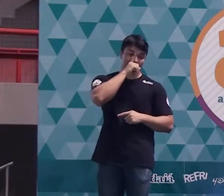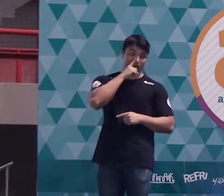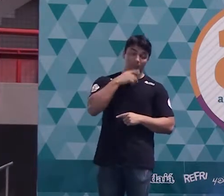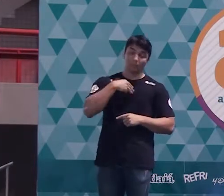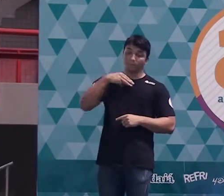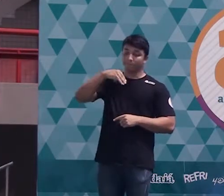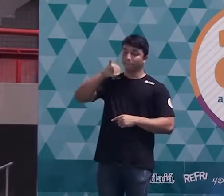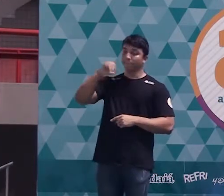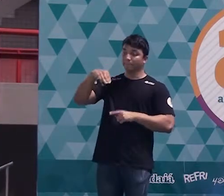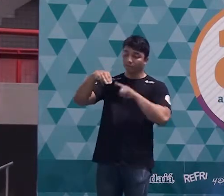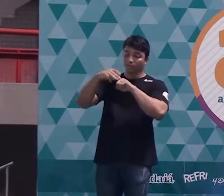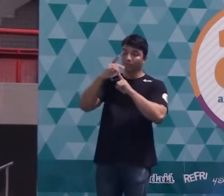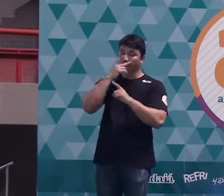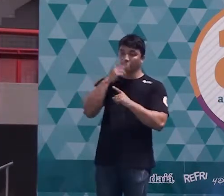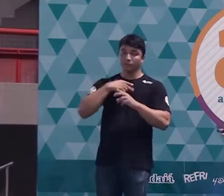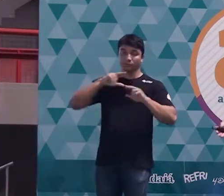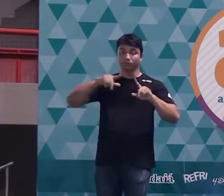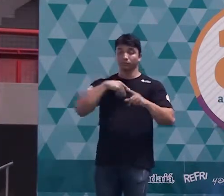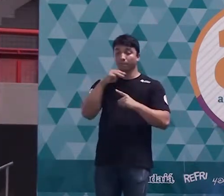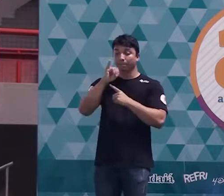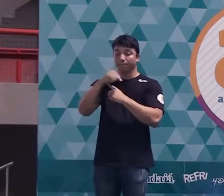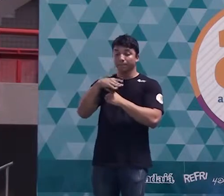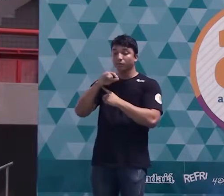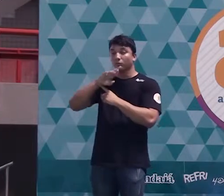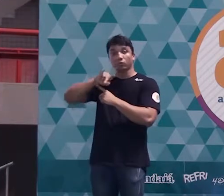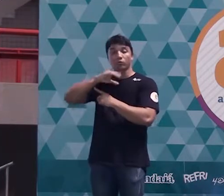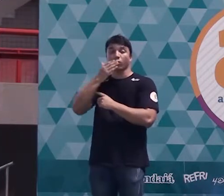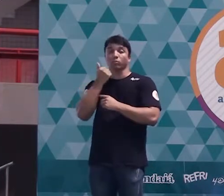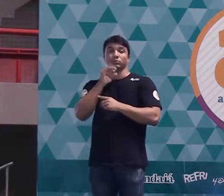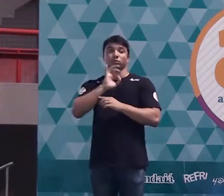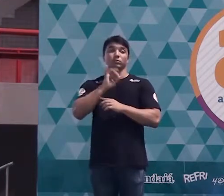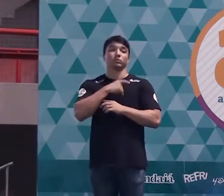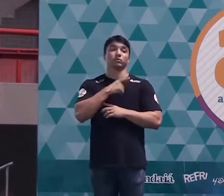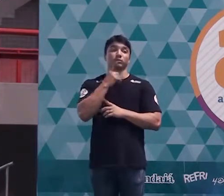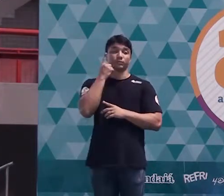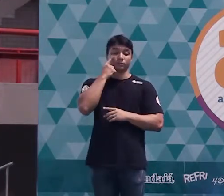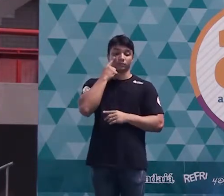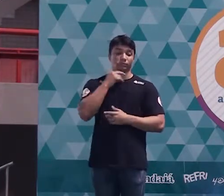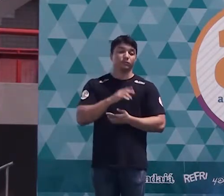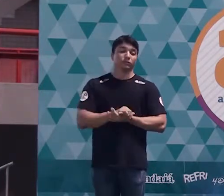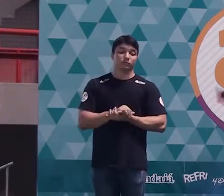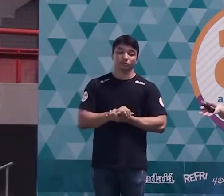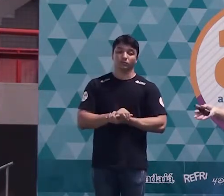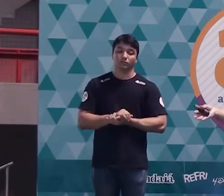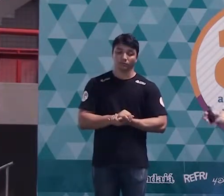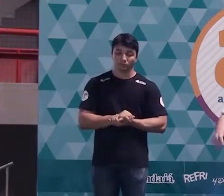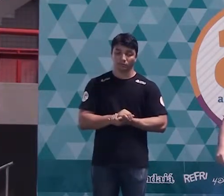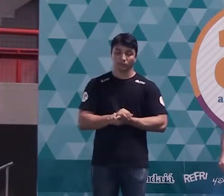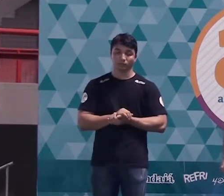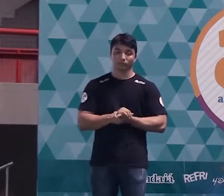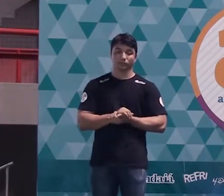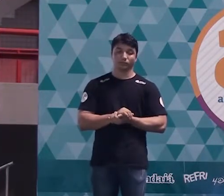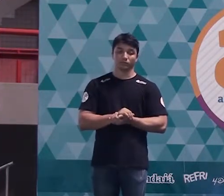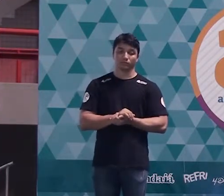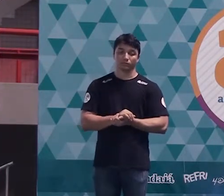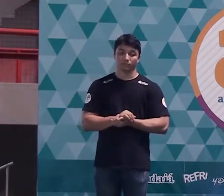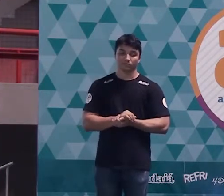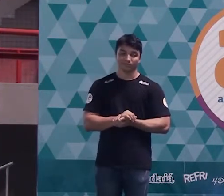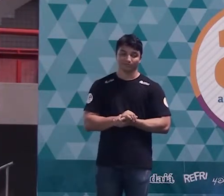para mim comer, mim não come, mim é comido. Para mim chupar, mim não chupa, mim é chupar. A pessoa não é mais